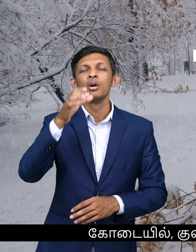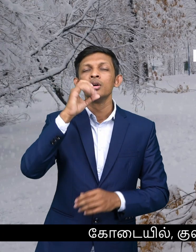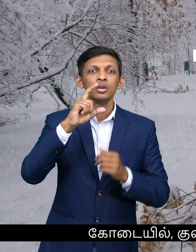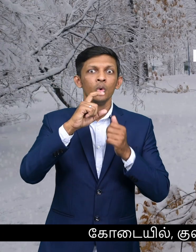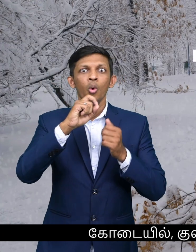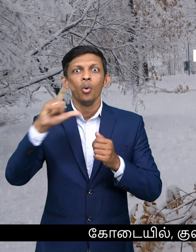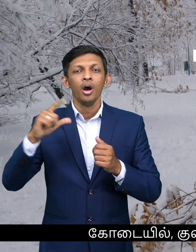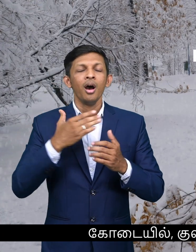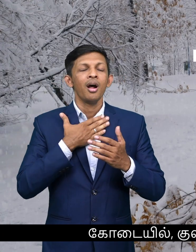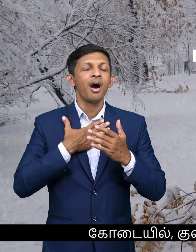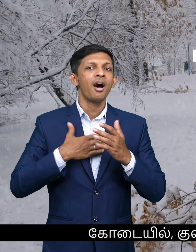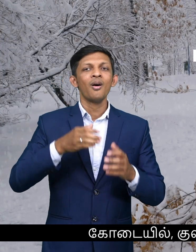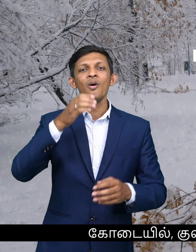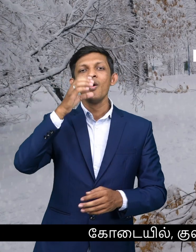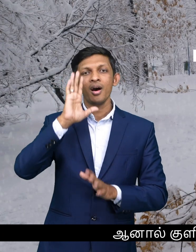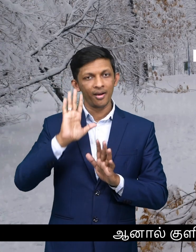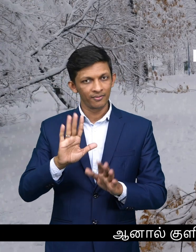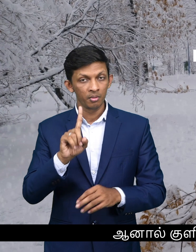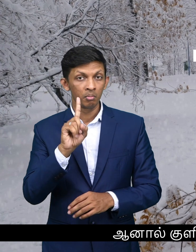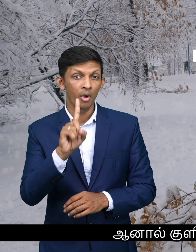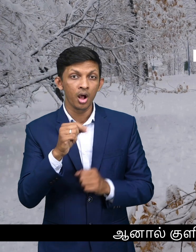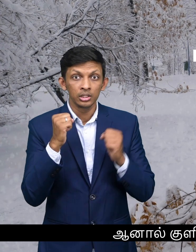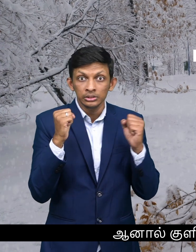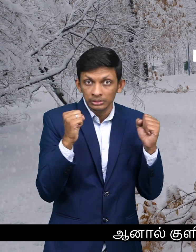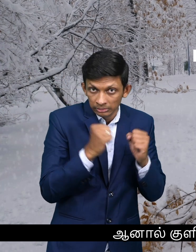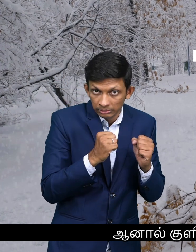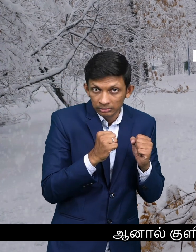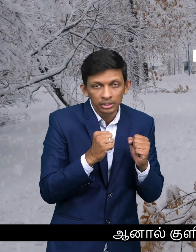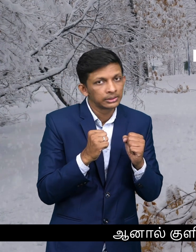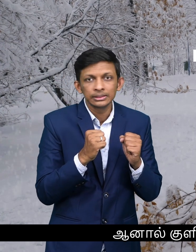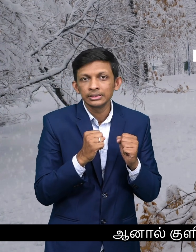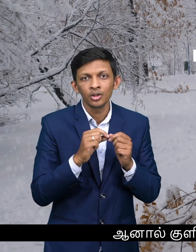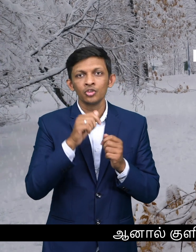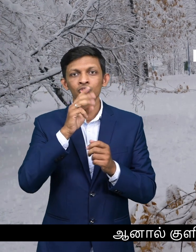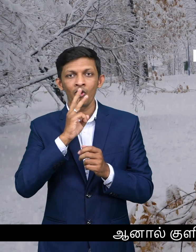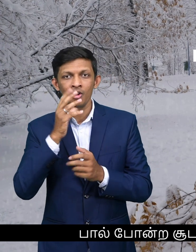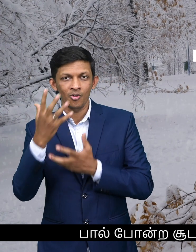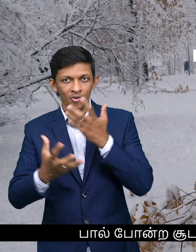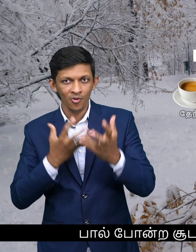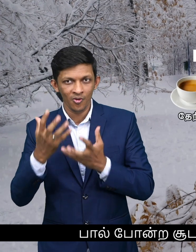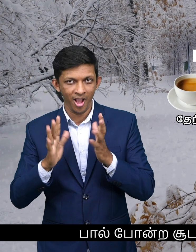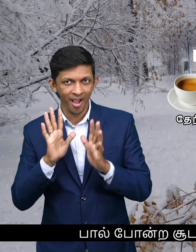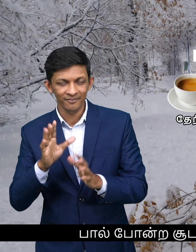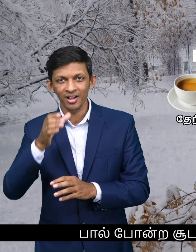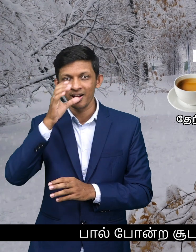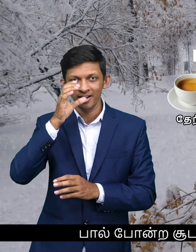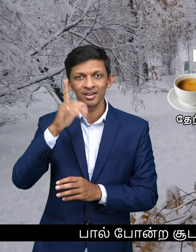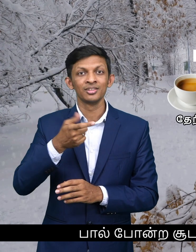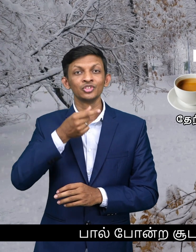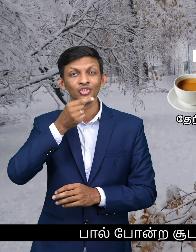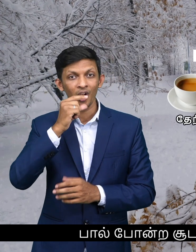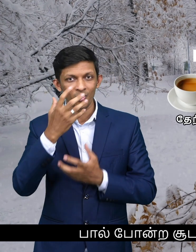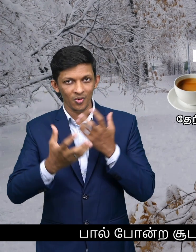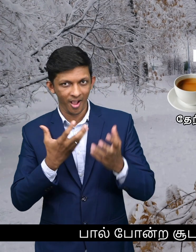கோடையில் குளிர்பானங்களை அருந்துகிறோம், ஆனால் குளிர்காலத்தில் டீ, காஃபி அல்லது பால் போன்ற சூடான